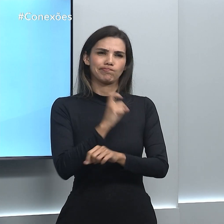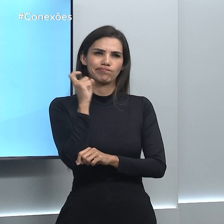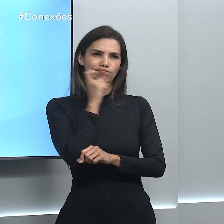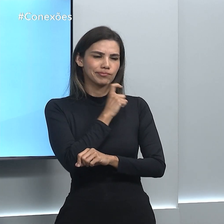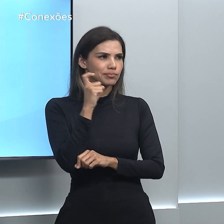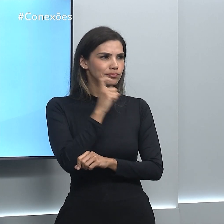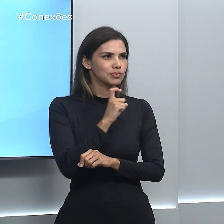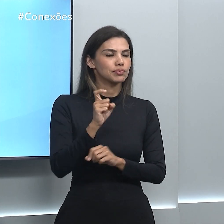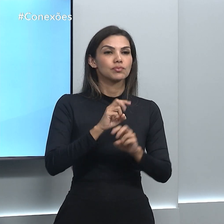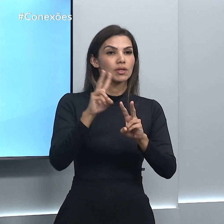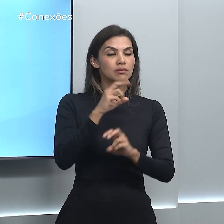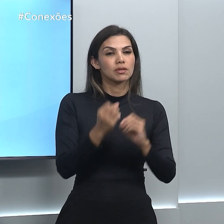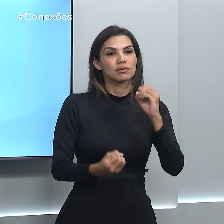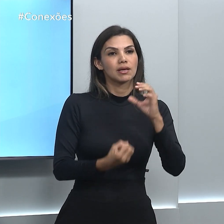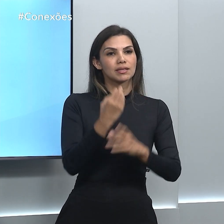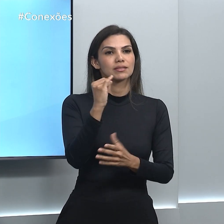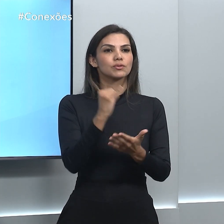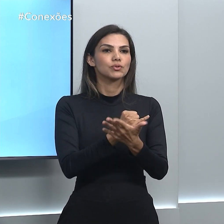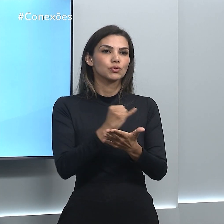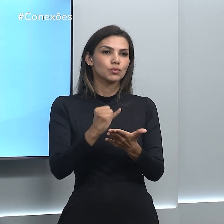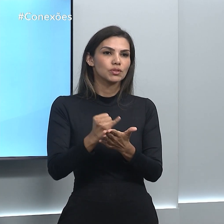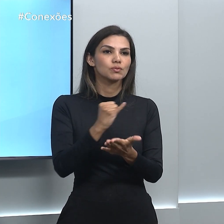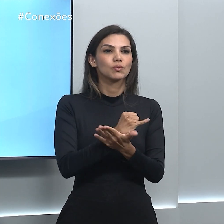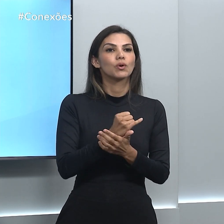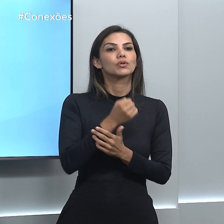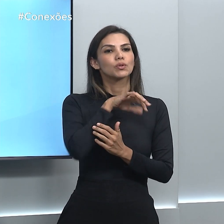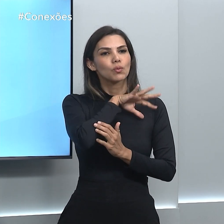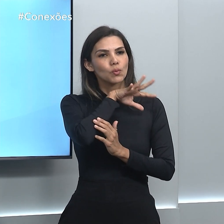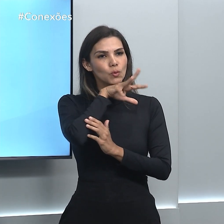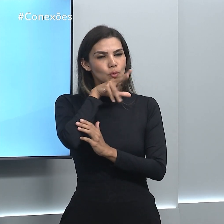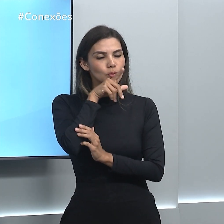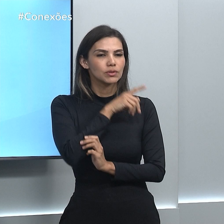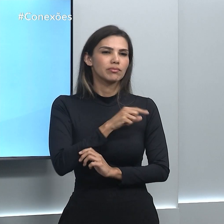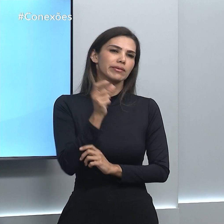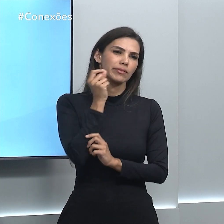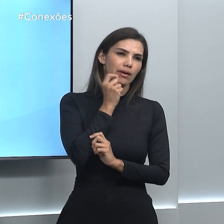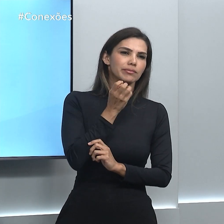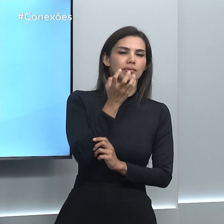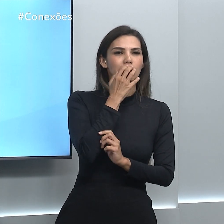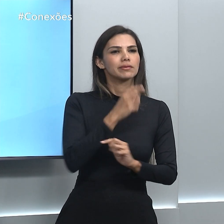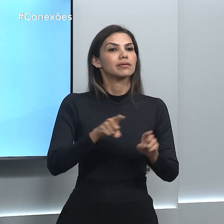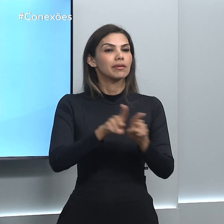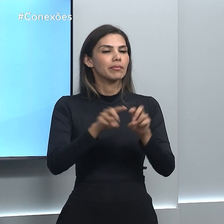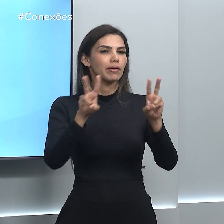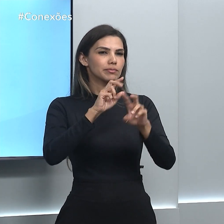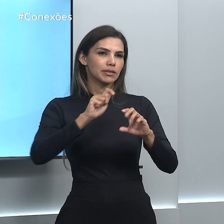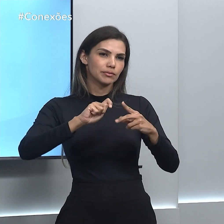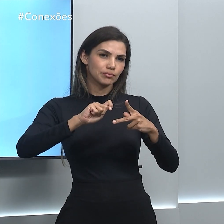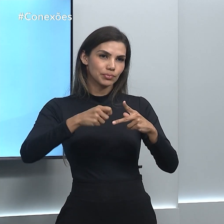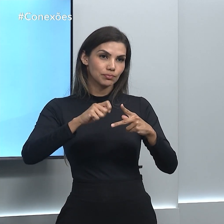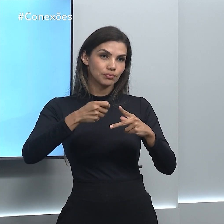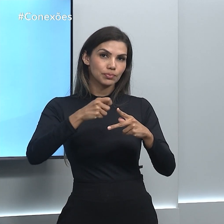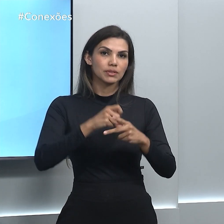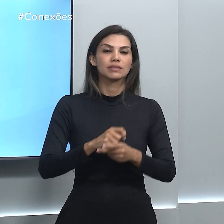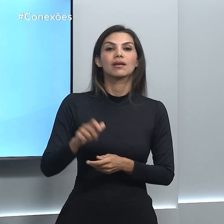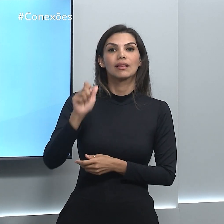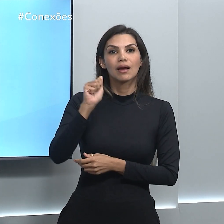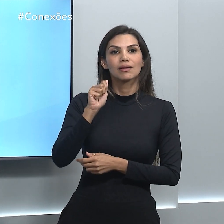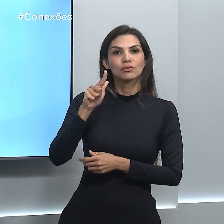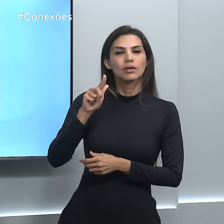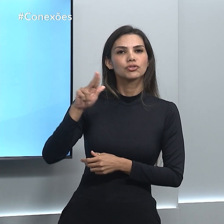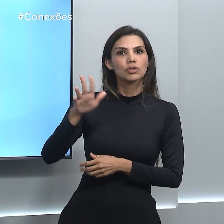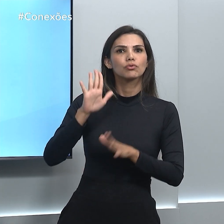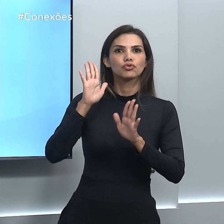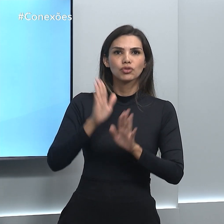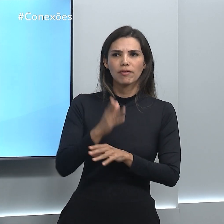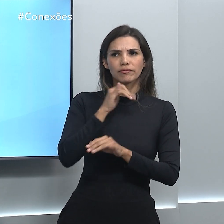sobre a criação de um imposto sobre animais de estimação e também um imposto sobre o PIX. O órgão deu 24 horas para que a